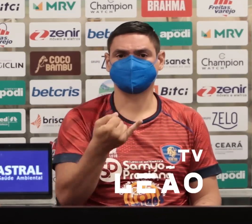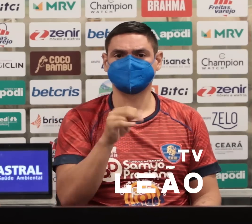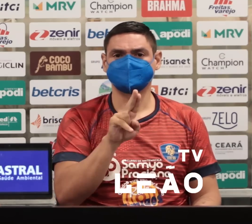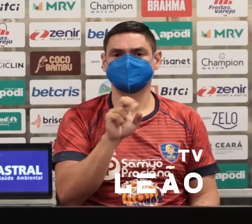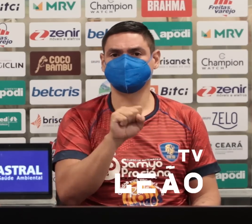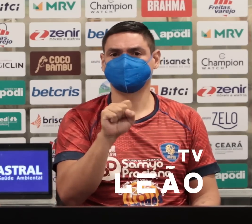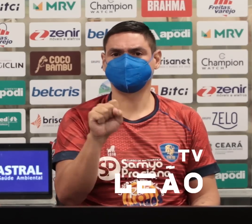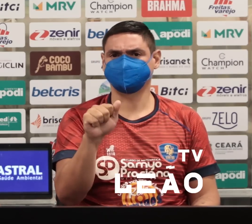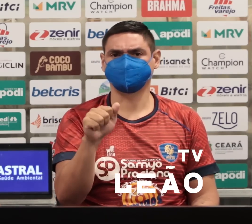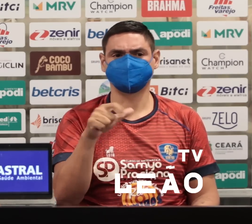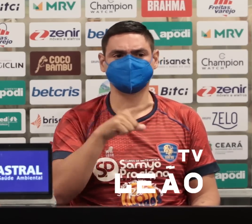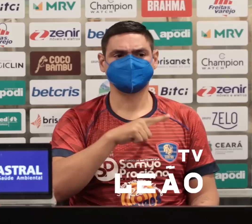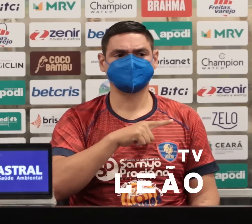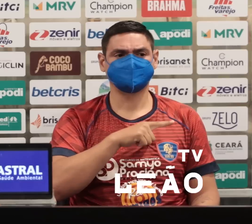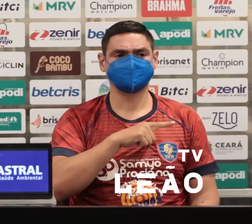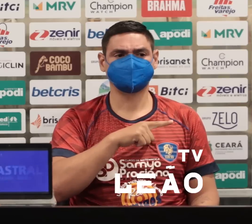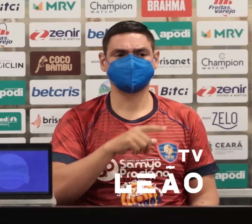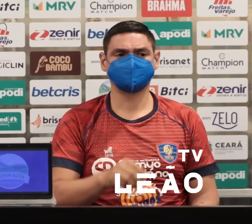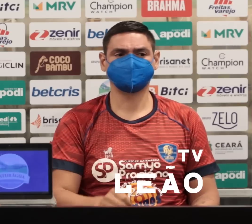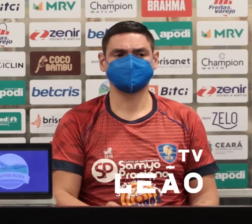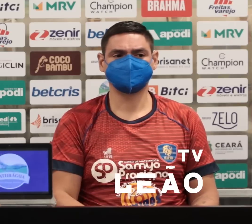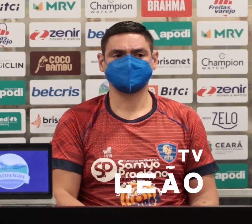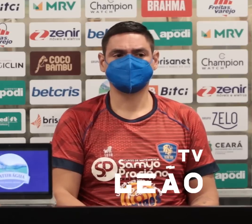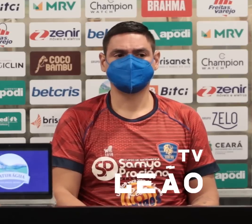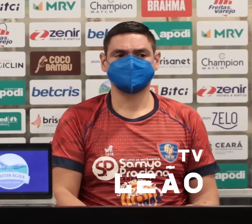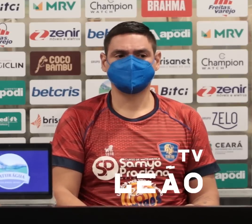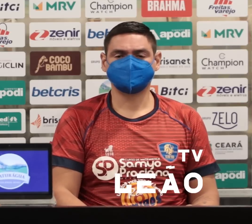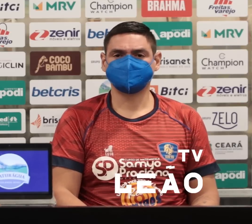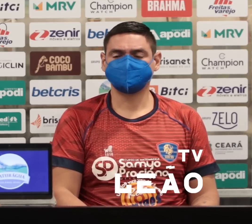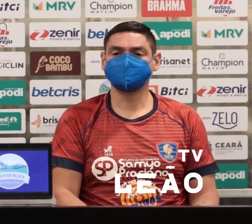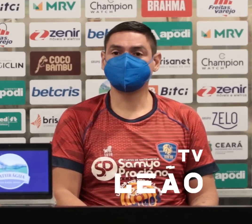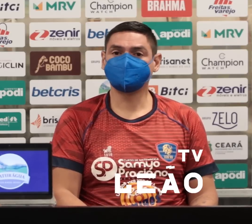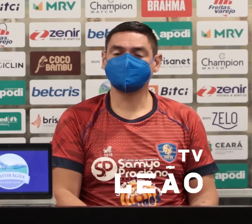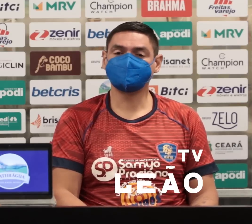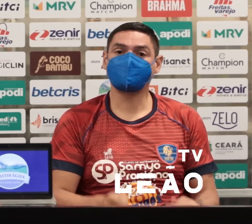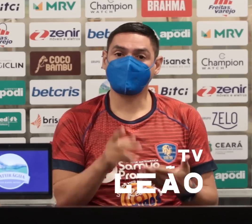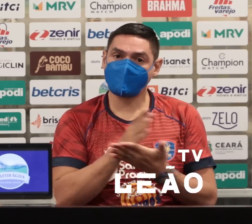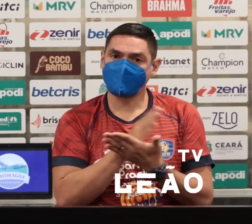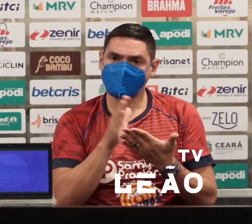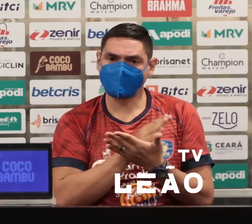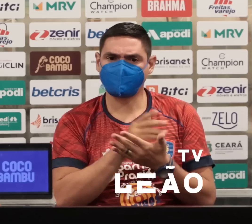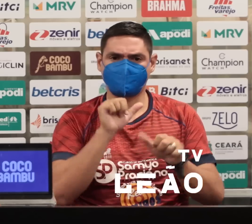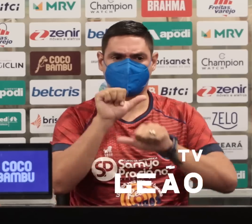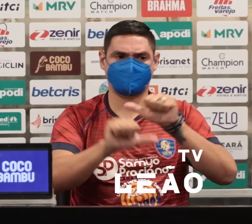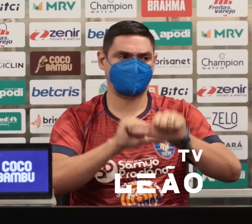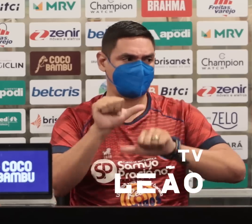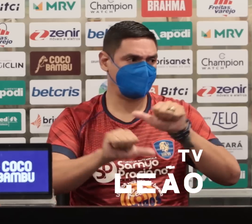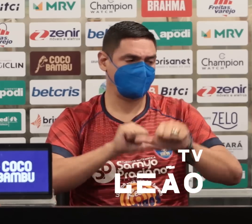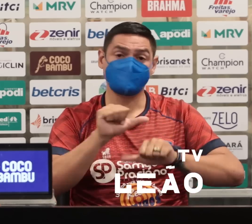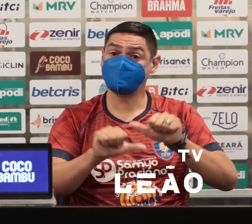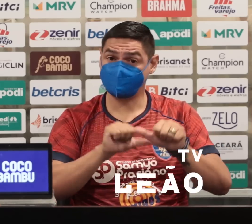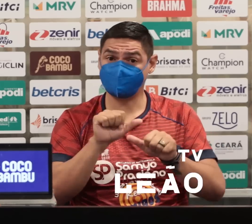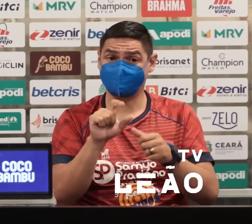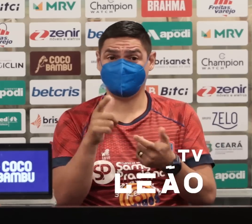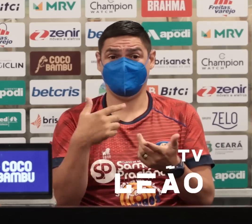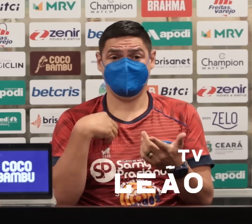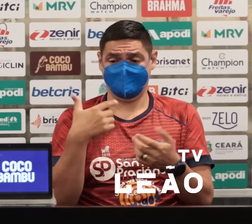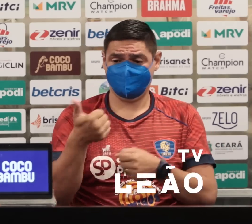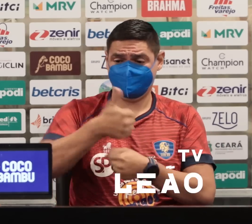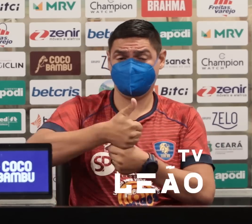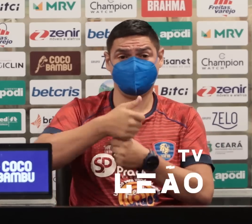con una molestia o muscular. Y en cuanto a la troca de jugadores, en 48 horas,